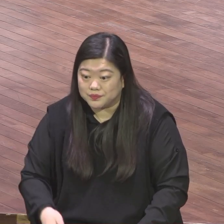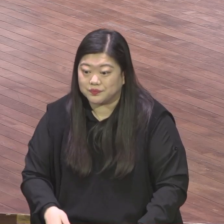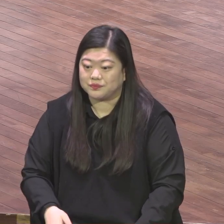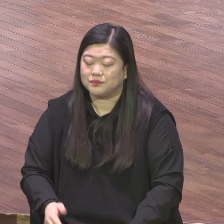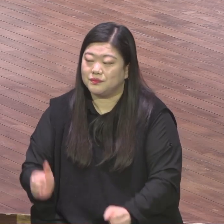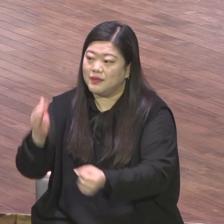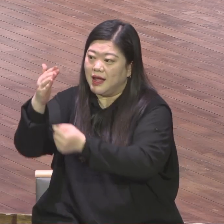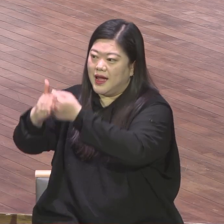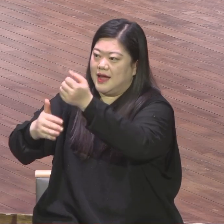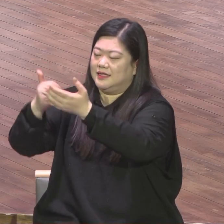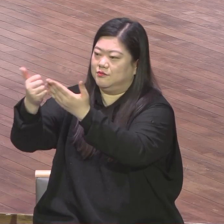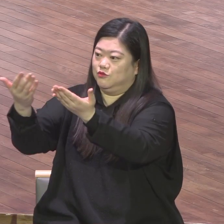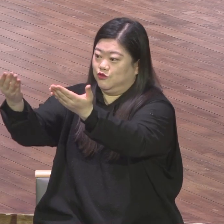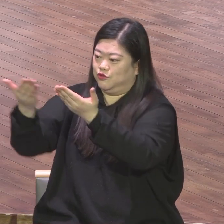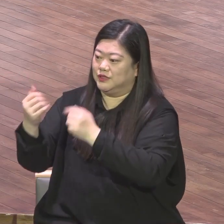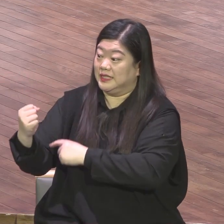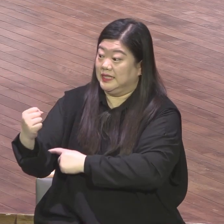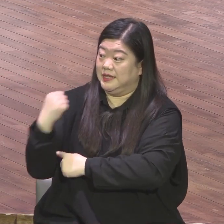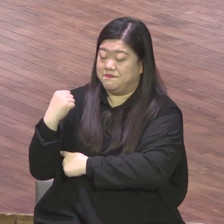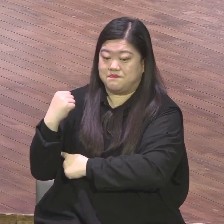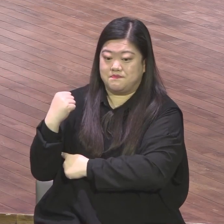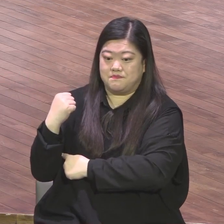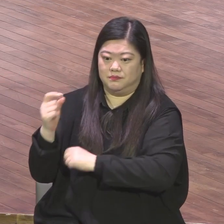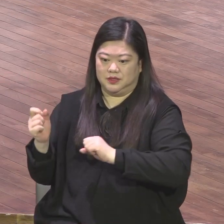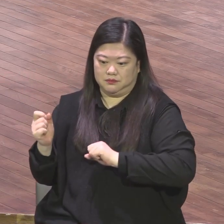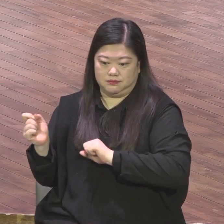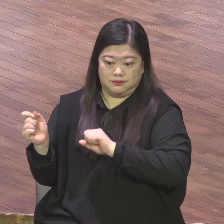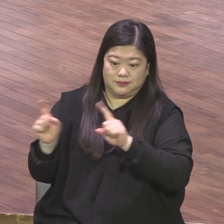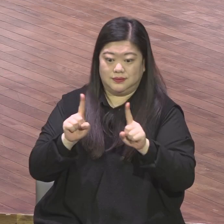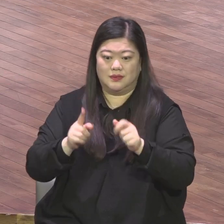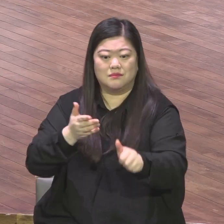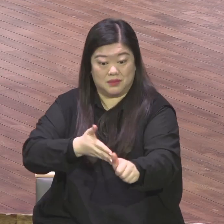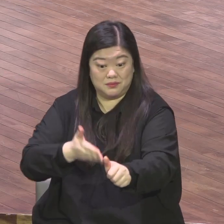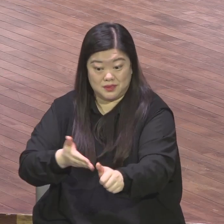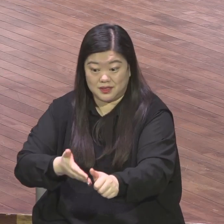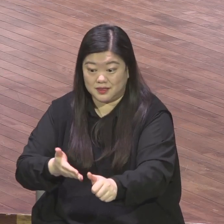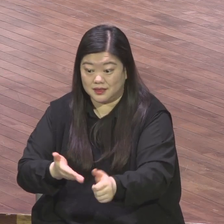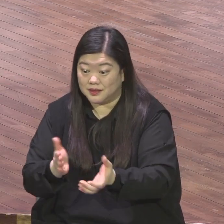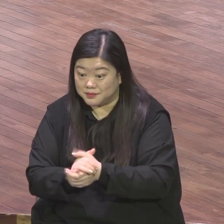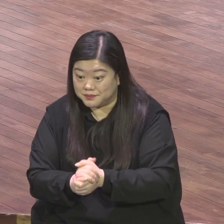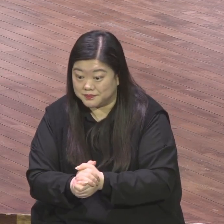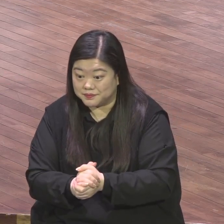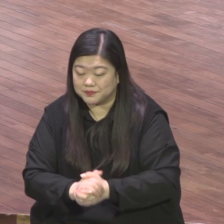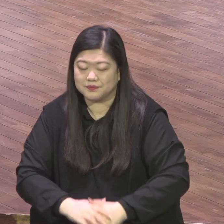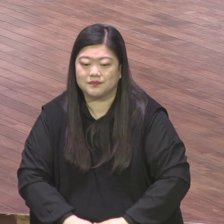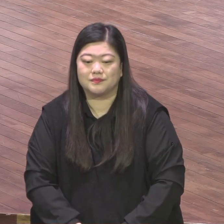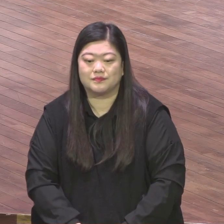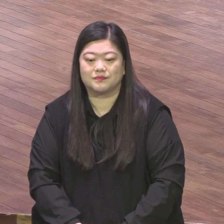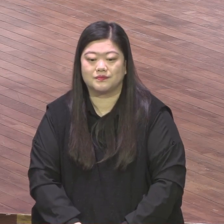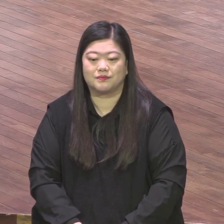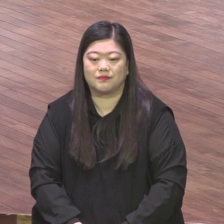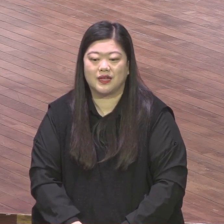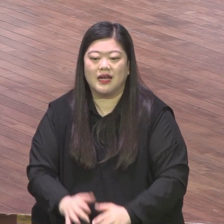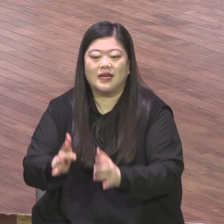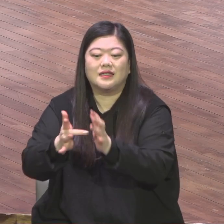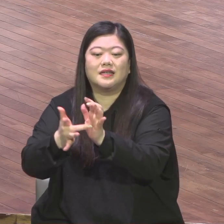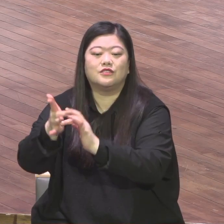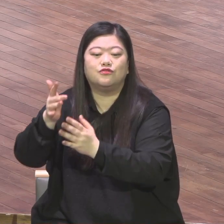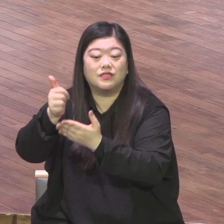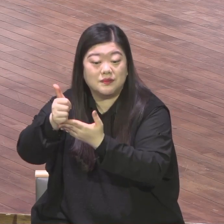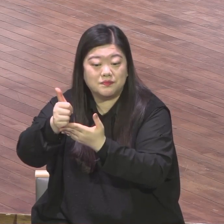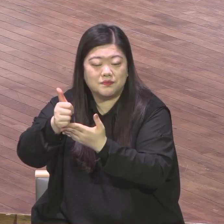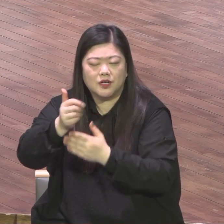꼭 능력을 받으시기 바랍니다. 예수님께서 가지고 계신 비전이 뭐냐? 땅끝입니다.